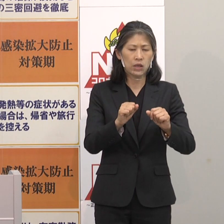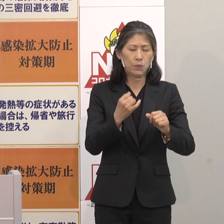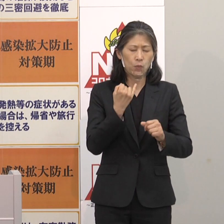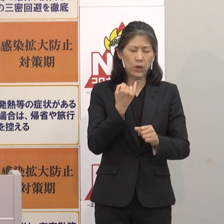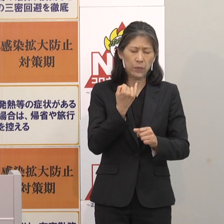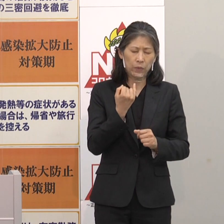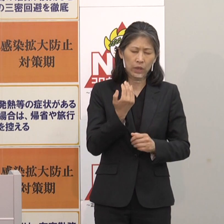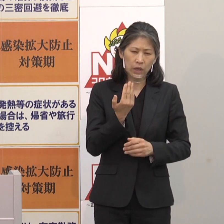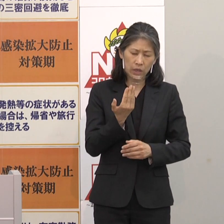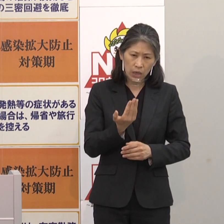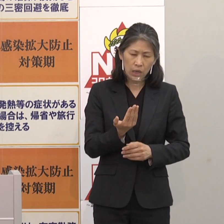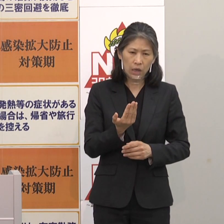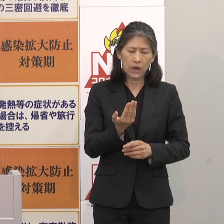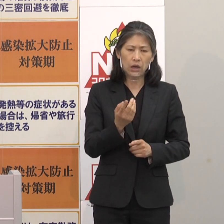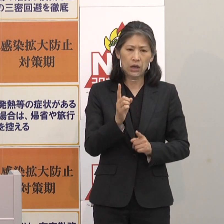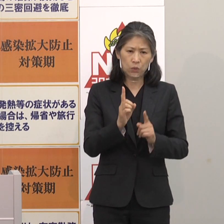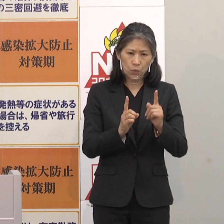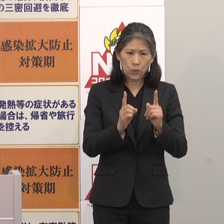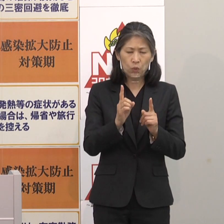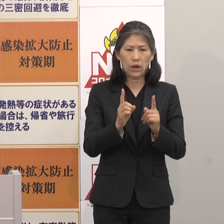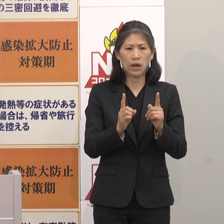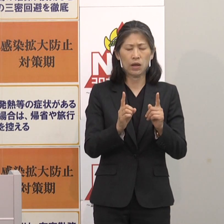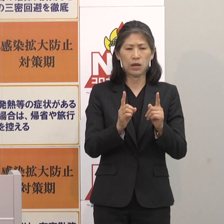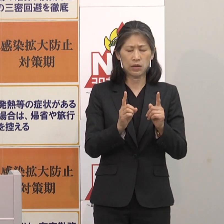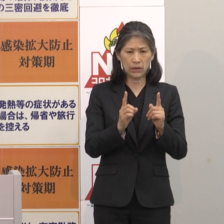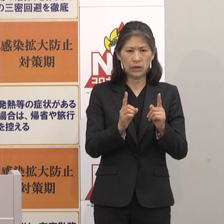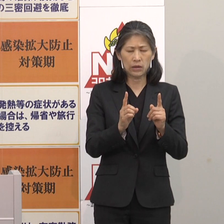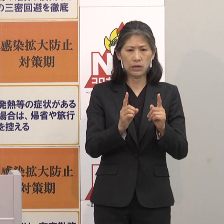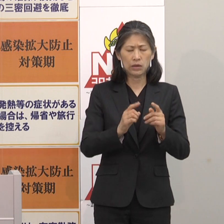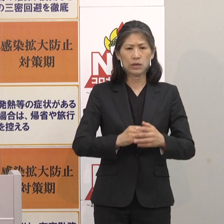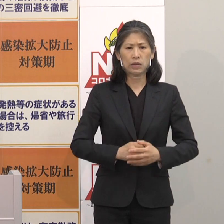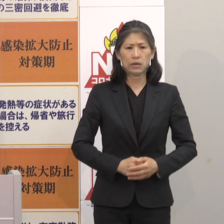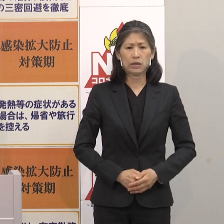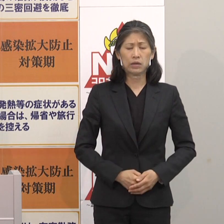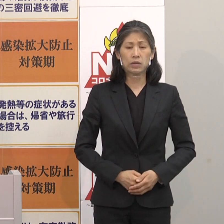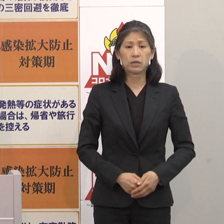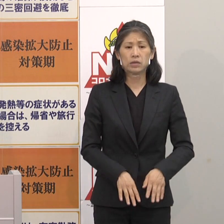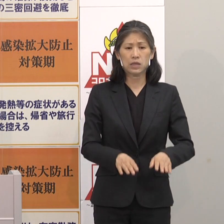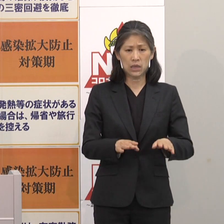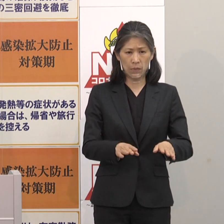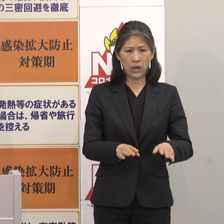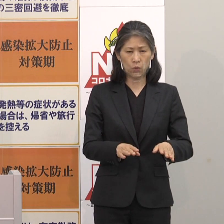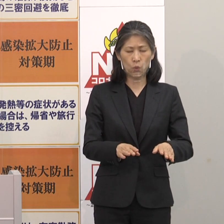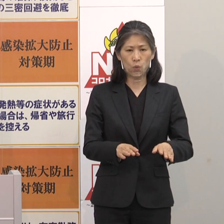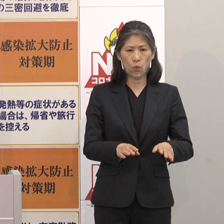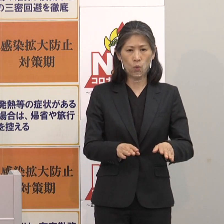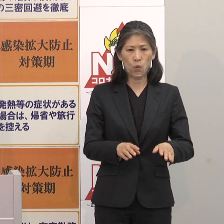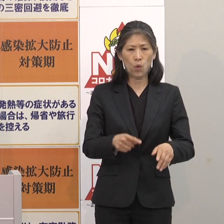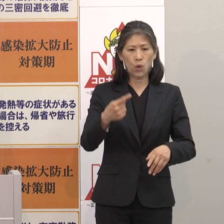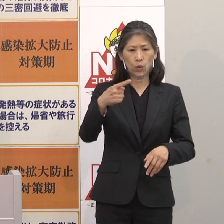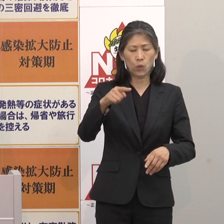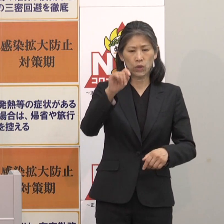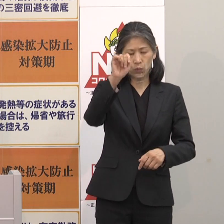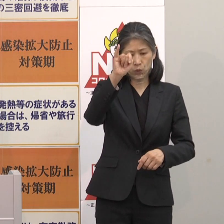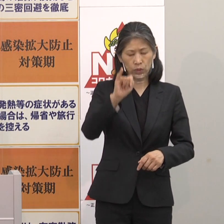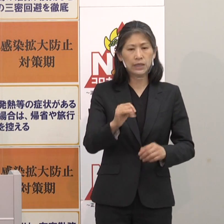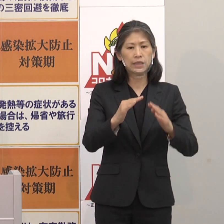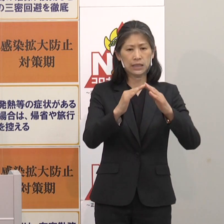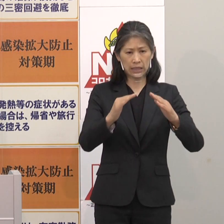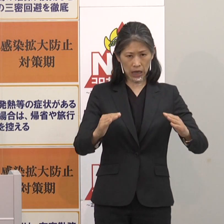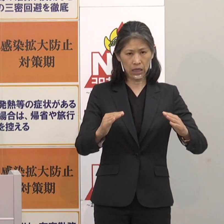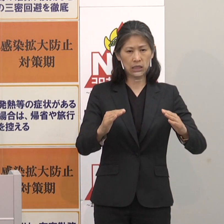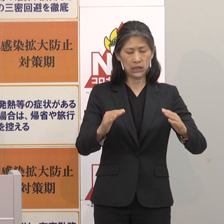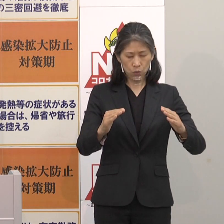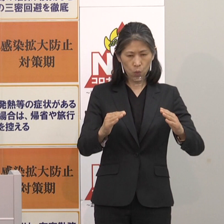では県教委のガイドライン、あるいは文科省の衛生管理マニュアルに基づ